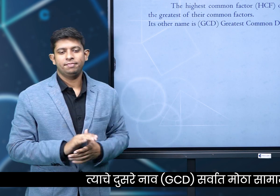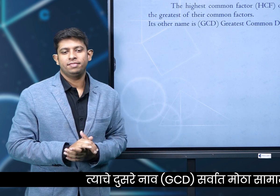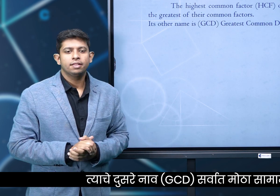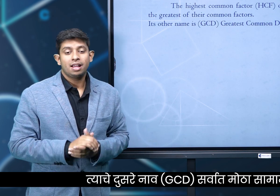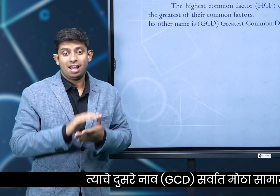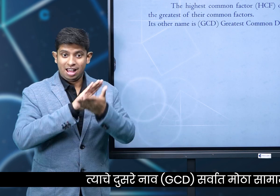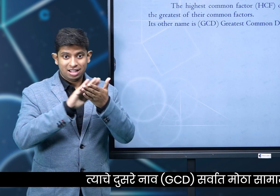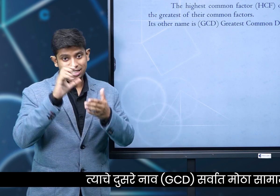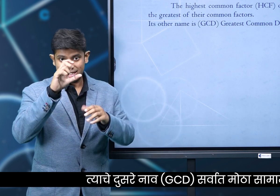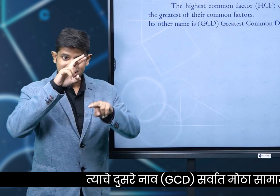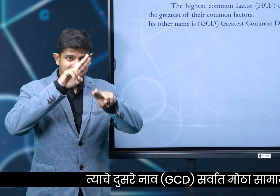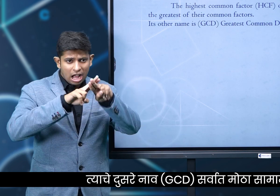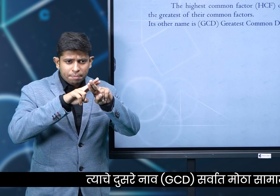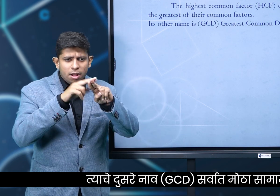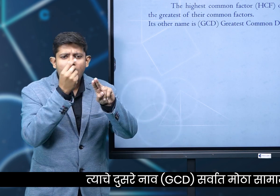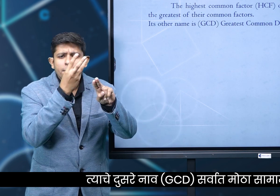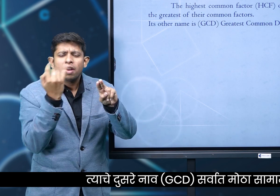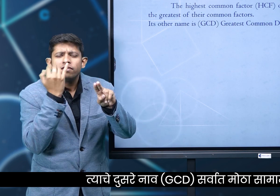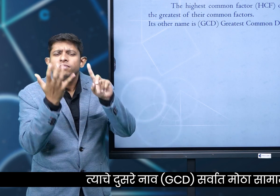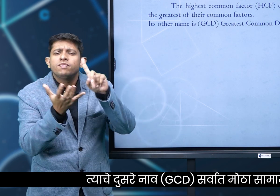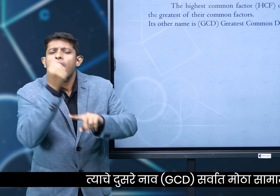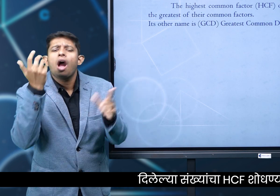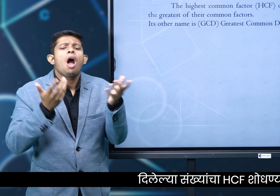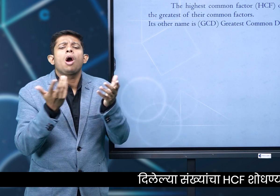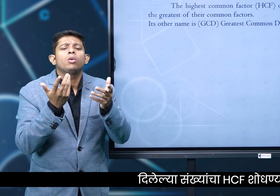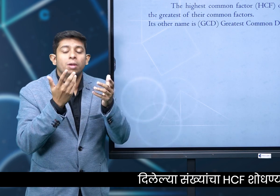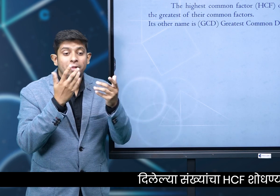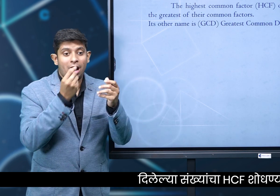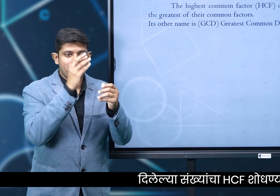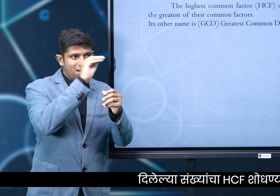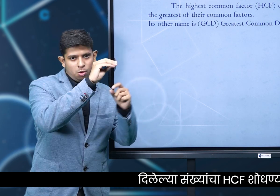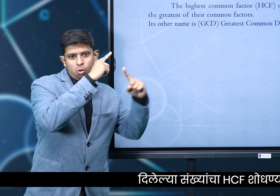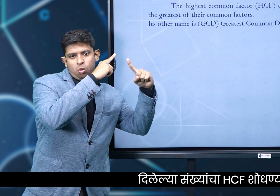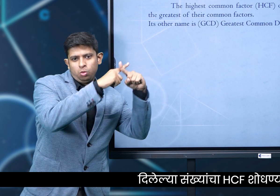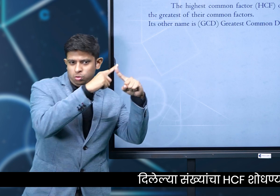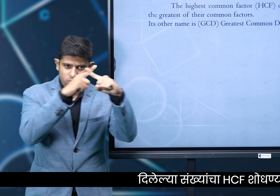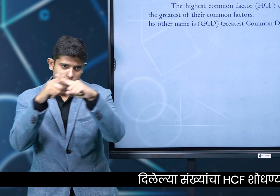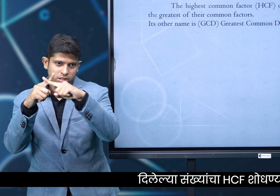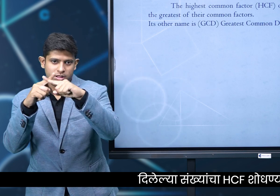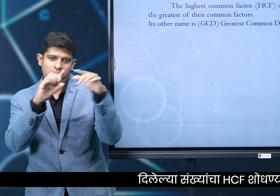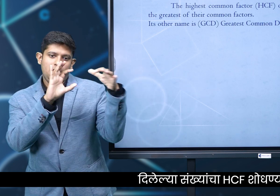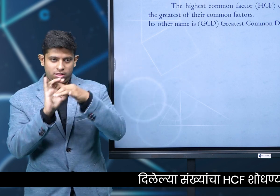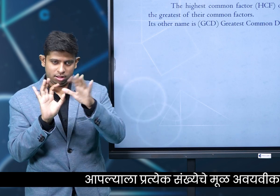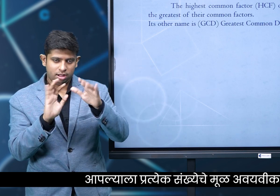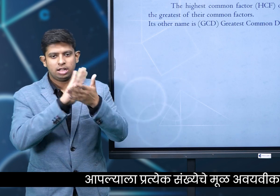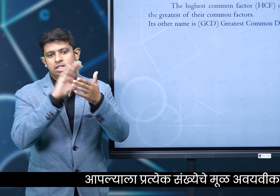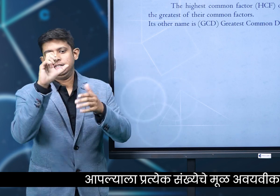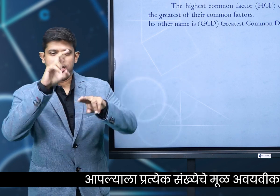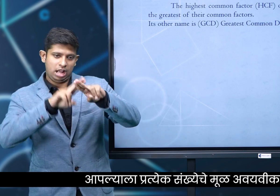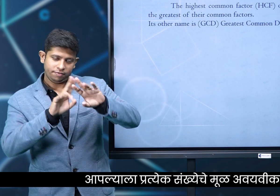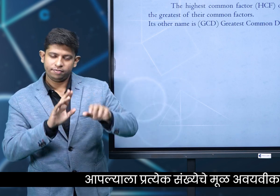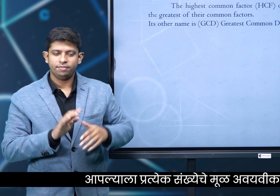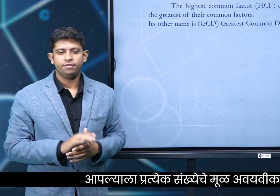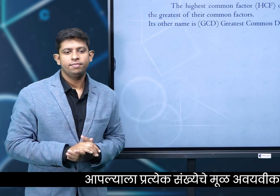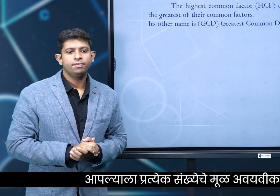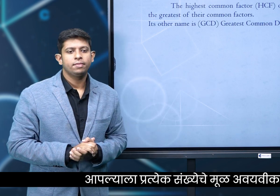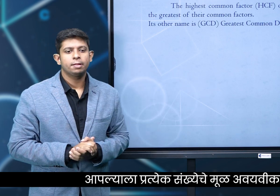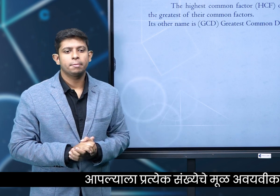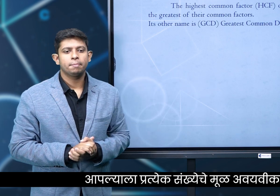GCD सर्वात मोठा सामान्य विभाजक आहे. दिलेल्या संख्यांचा HCF शोधण्यासाठी आपल्याला प्रत्येक संख्येचे मूळ